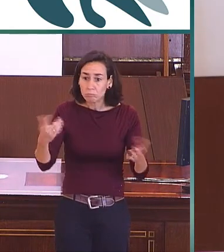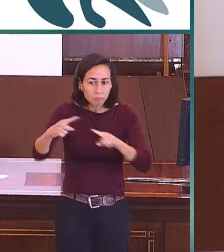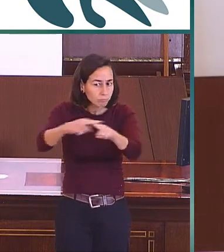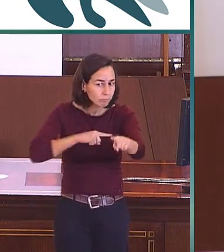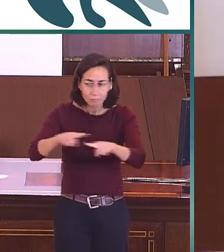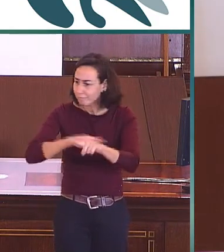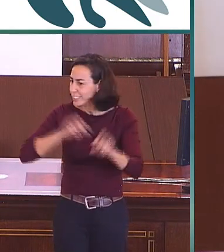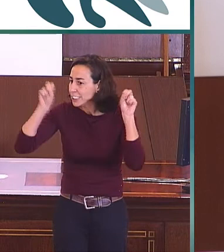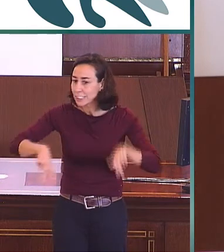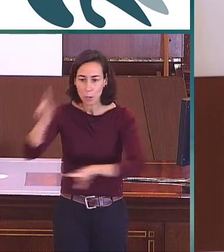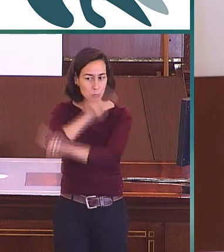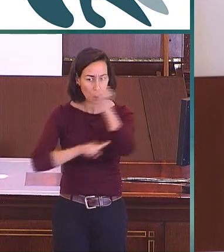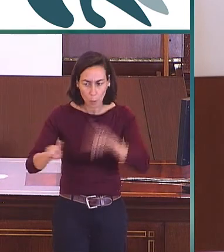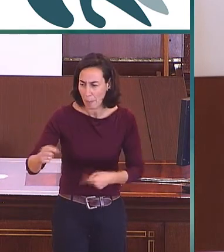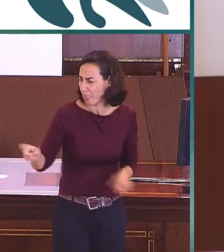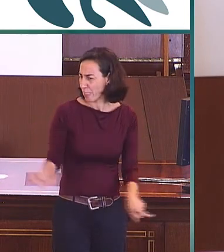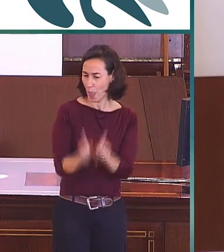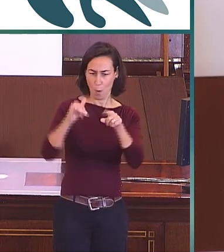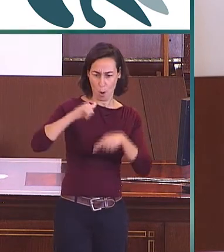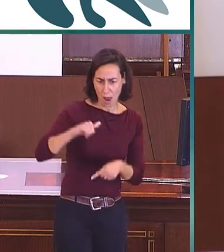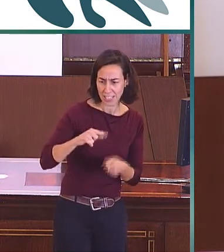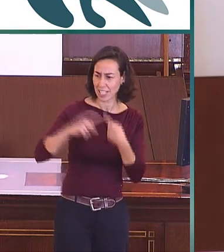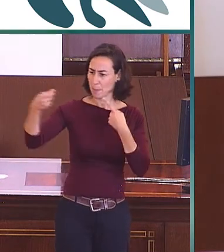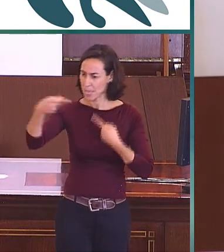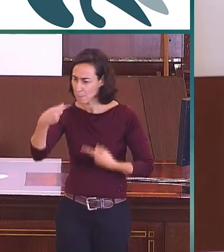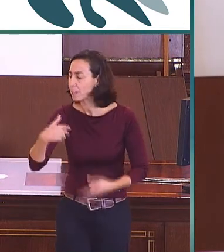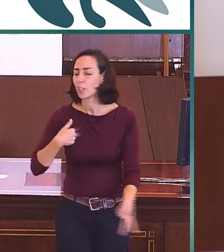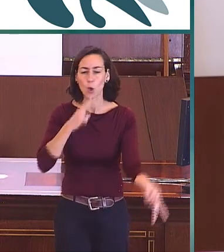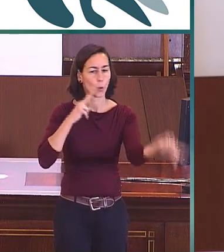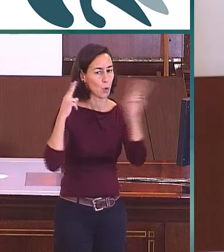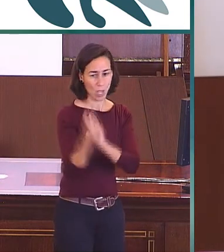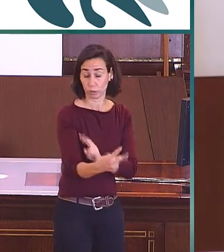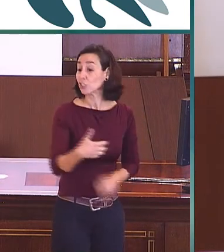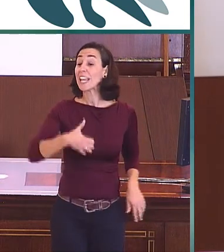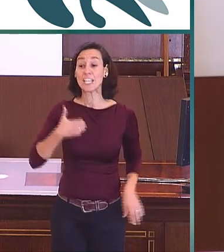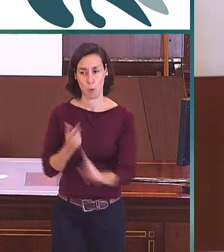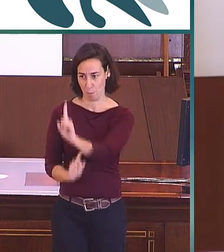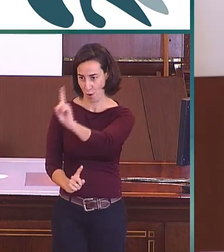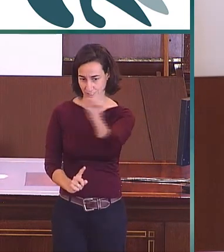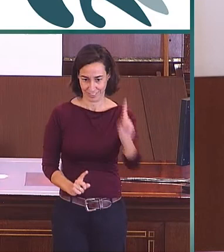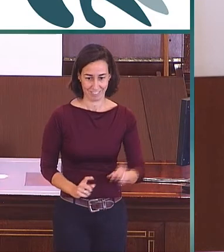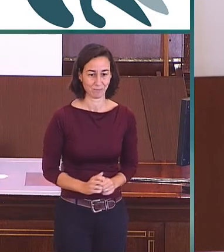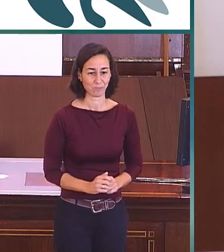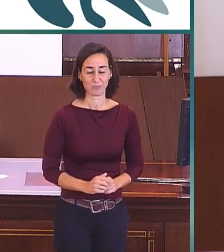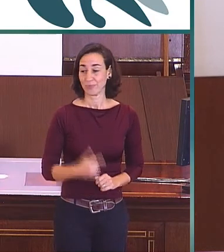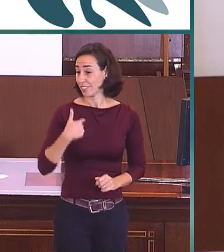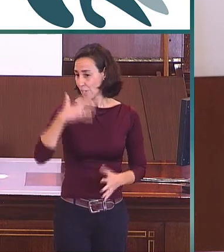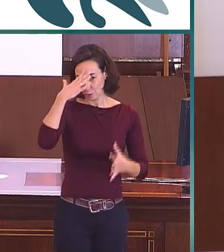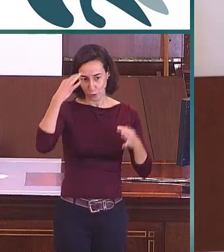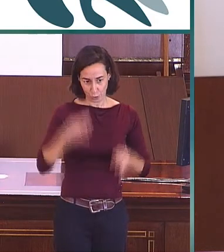problema correos o whatsapp a las doce de la noche que los voy a contestar y no me molestan estoy convencido que con el